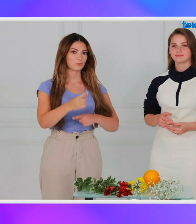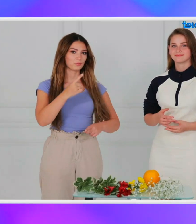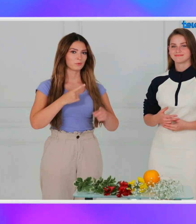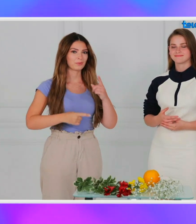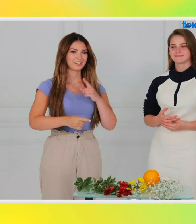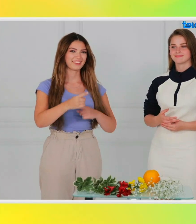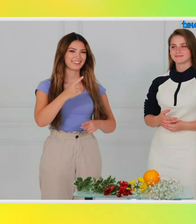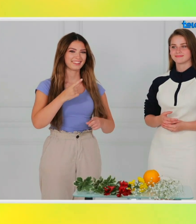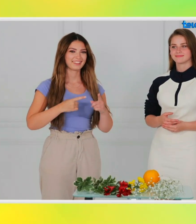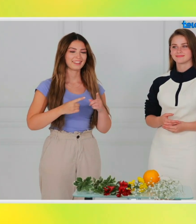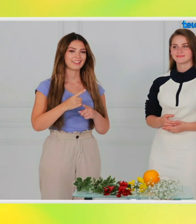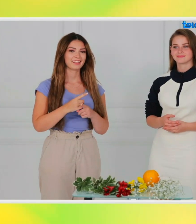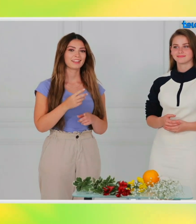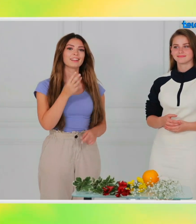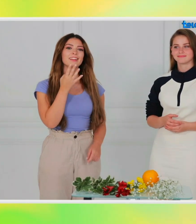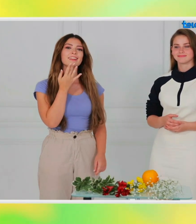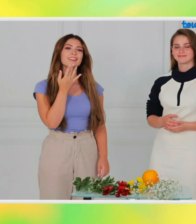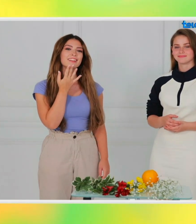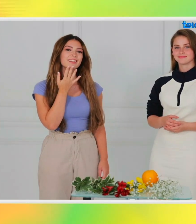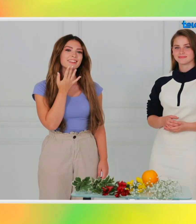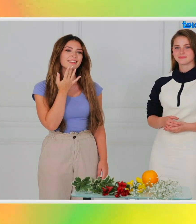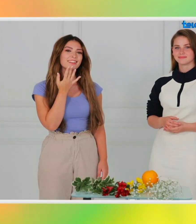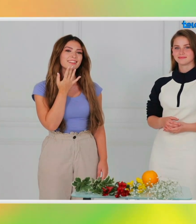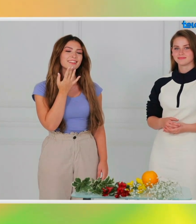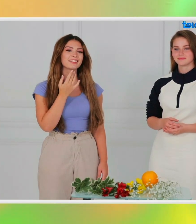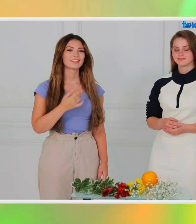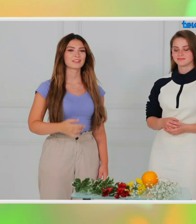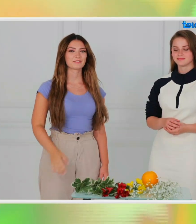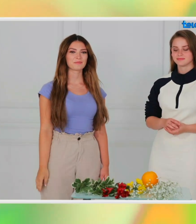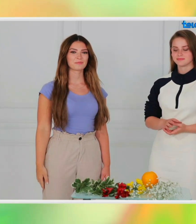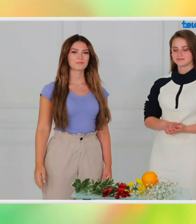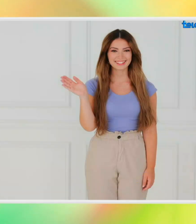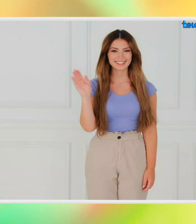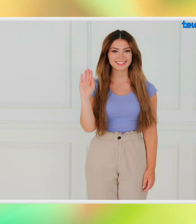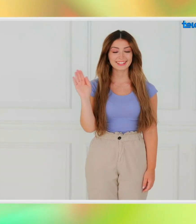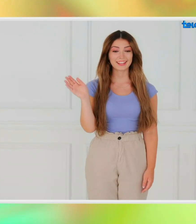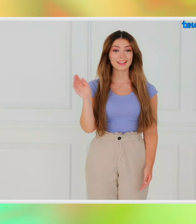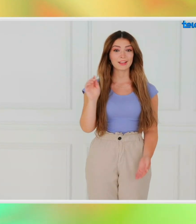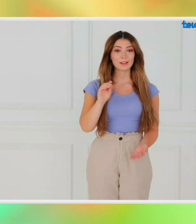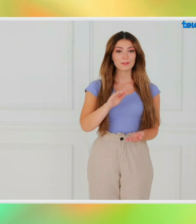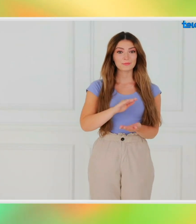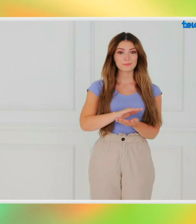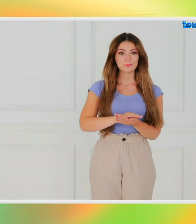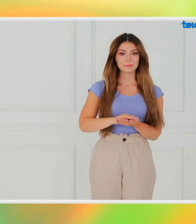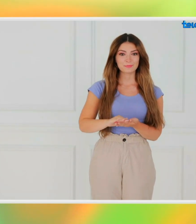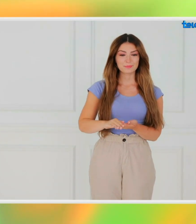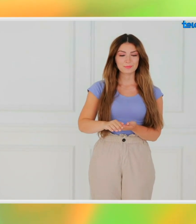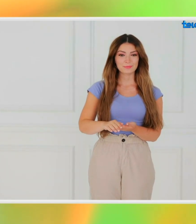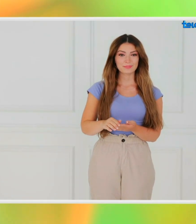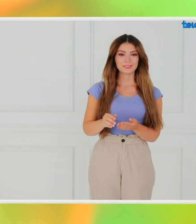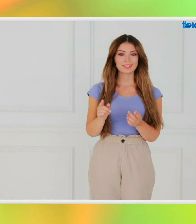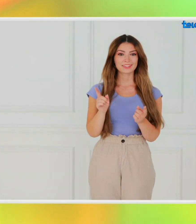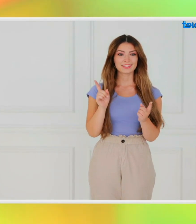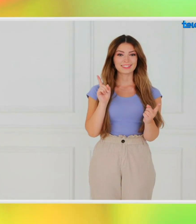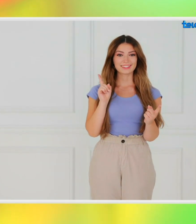que luchar por estos derechos de todas las personas, de que puedan estar incluidas dentro de la sociedad,